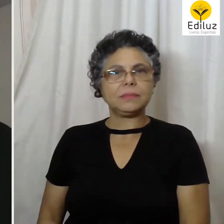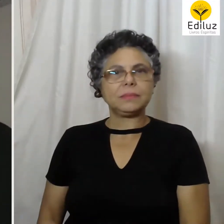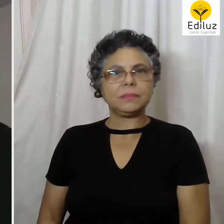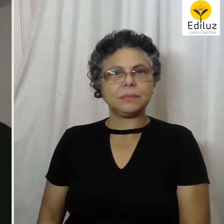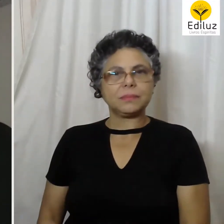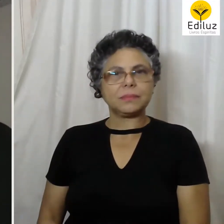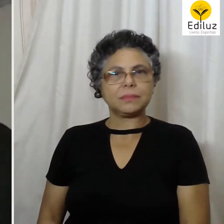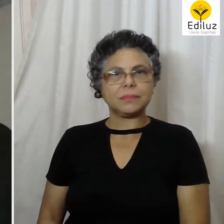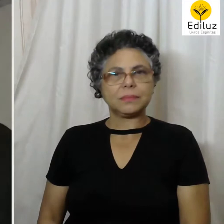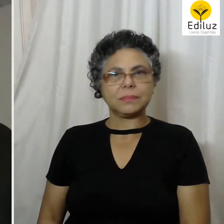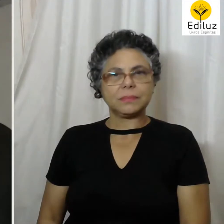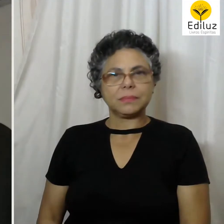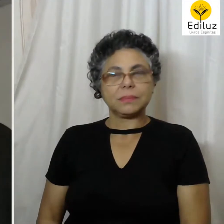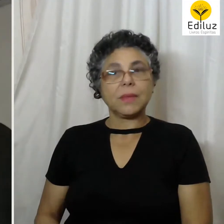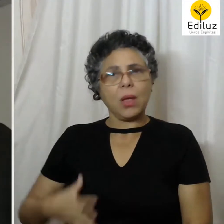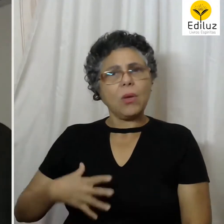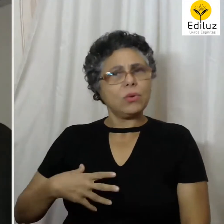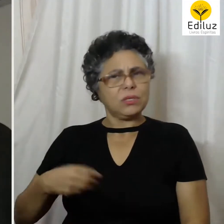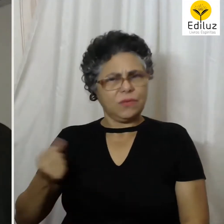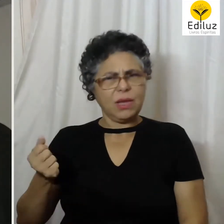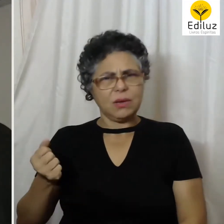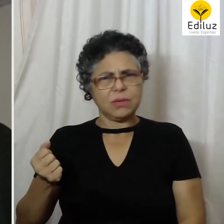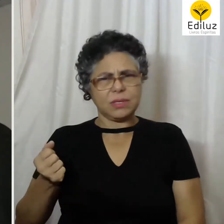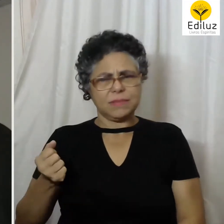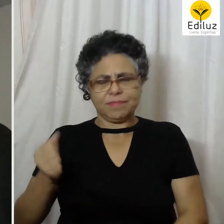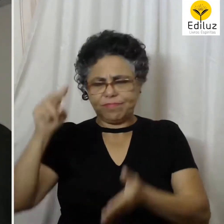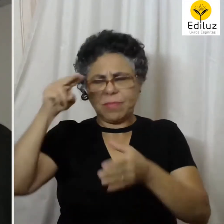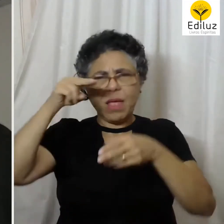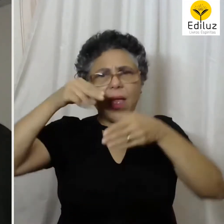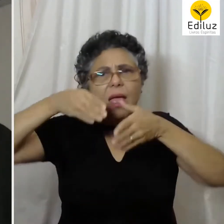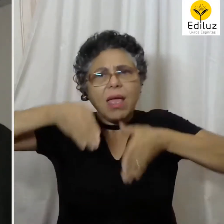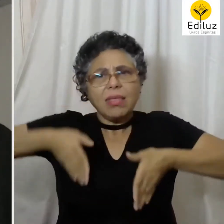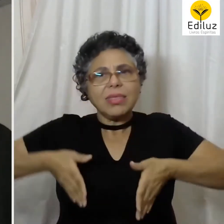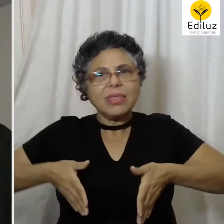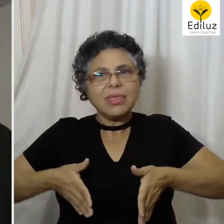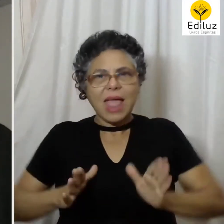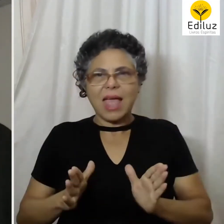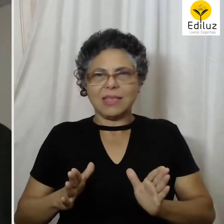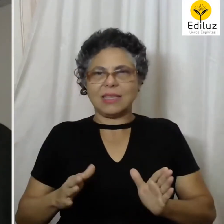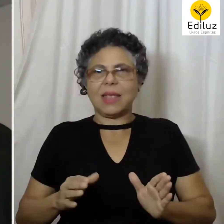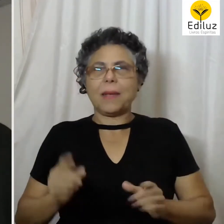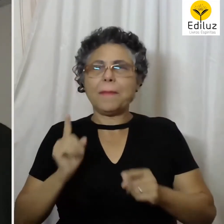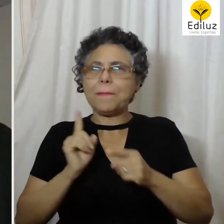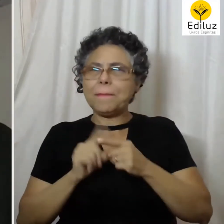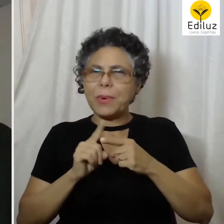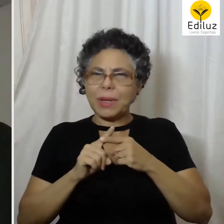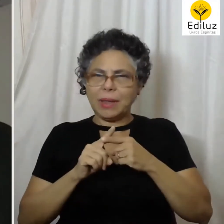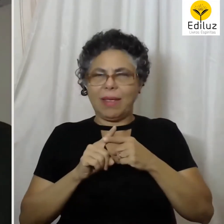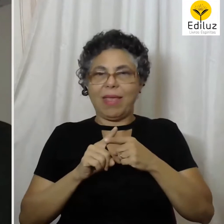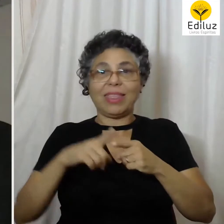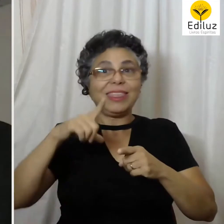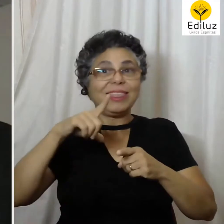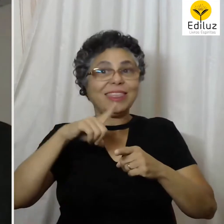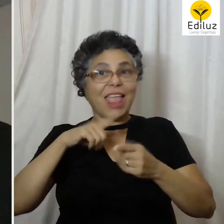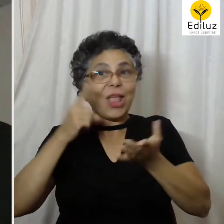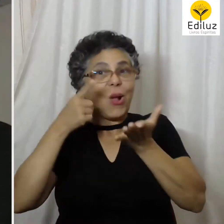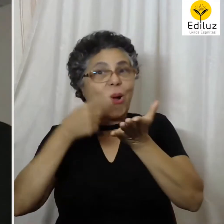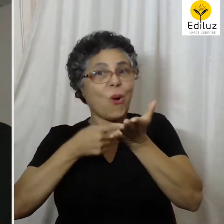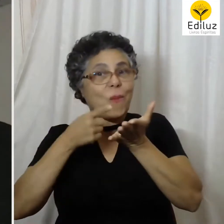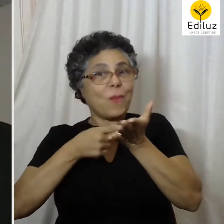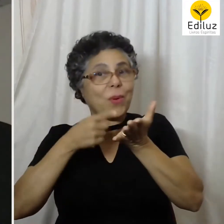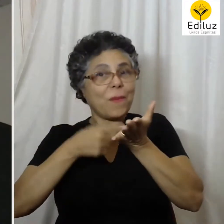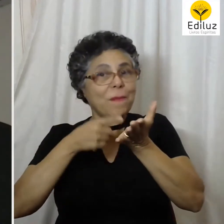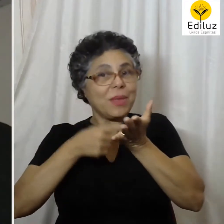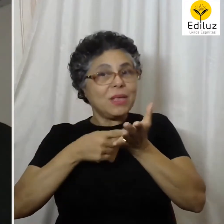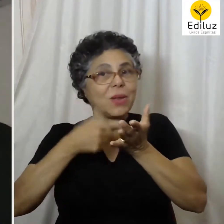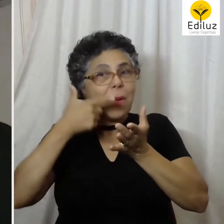Os filhos, eles renascem através daqueles com quem se tem compromissos.